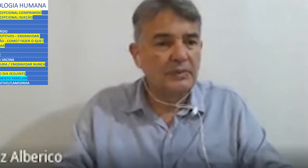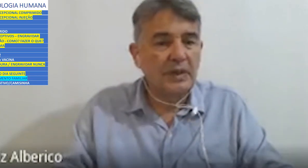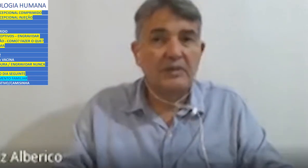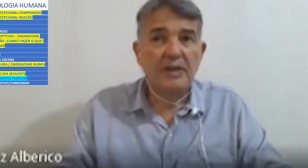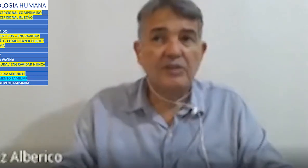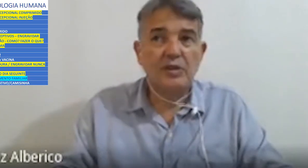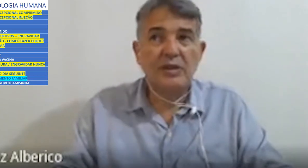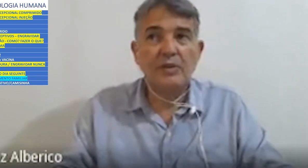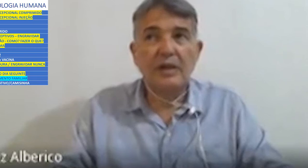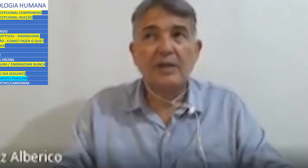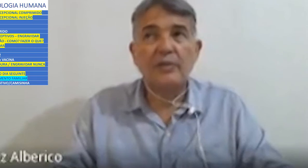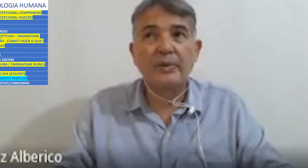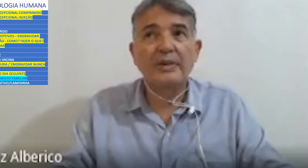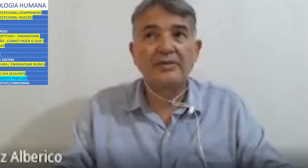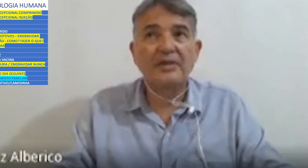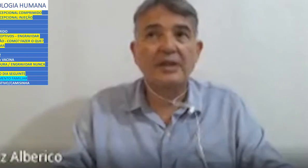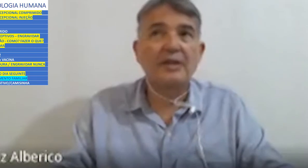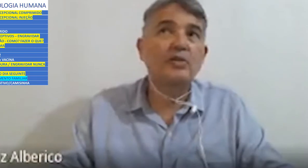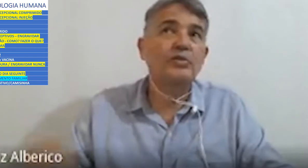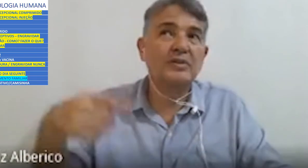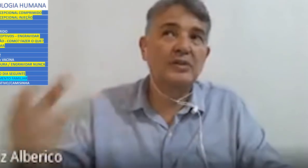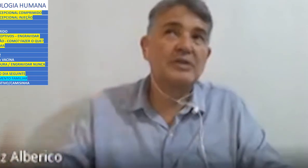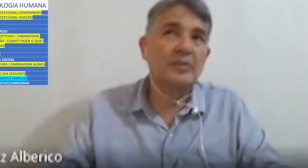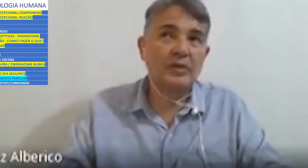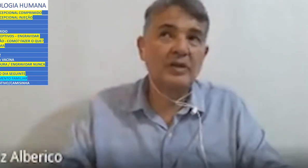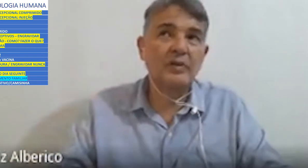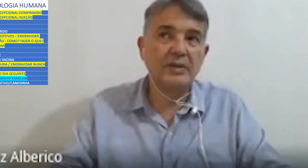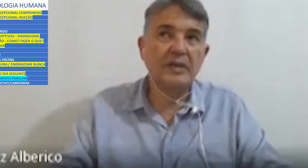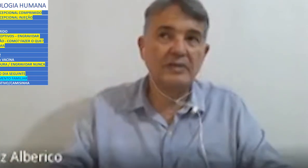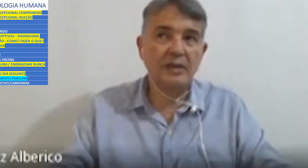Aí vem aquela história da mulher que não pode engravidar, e tem toda uma situação porque não pode engravidar.